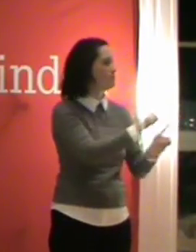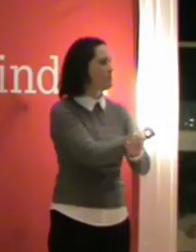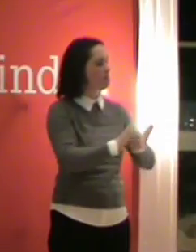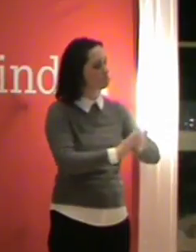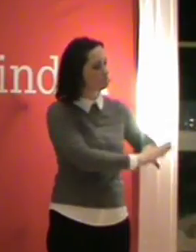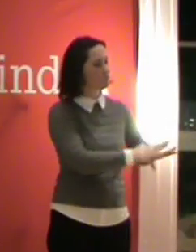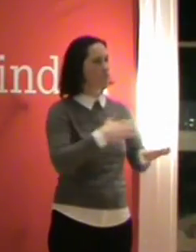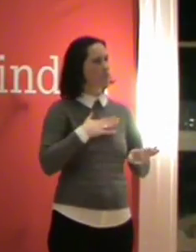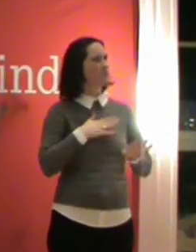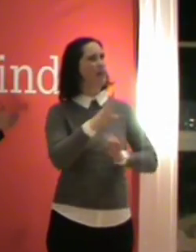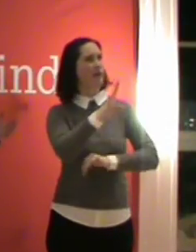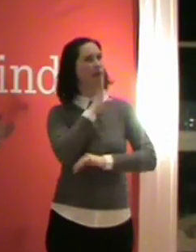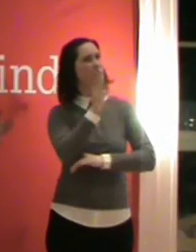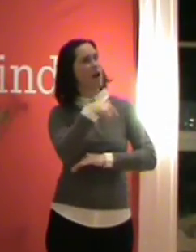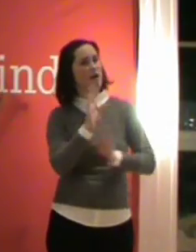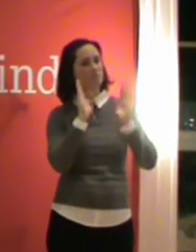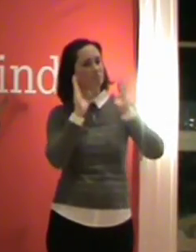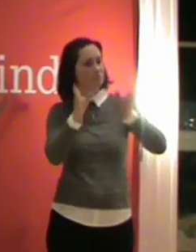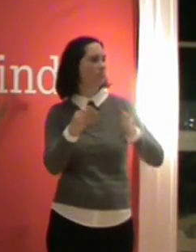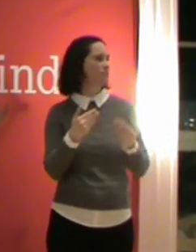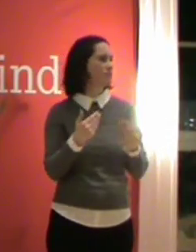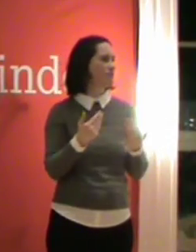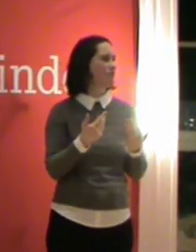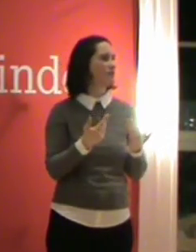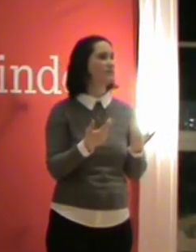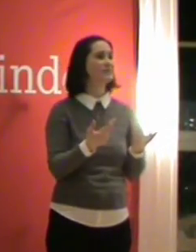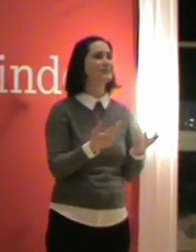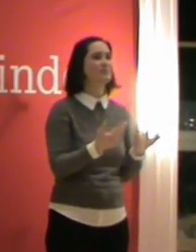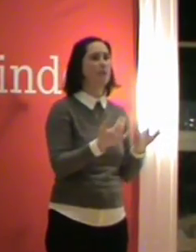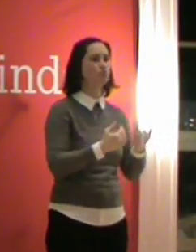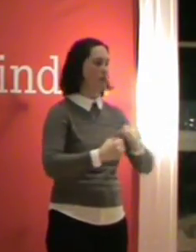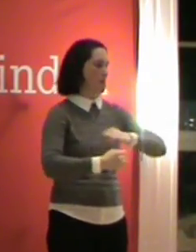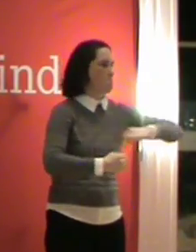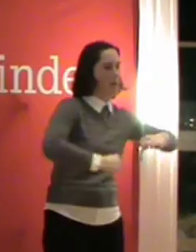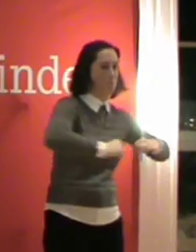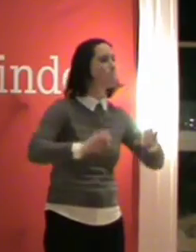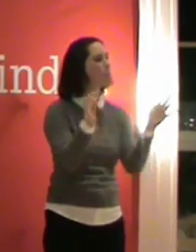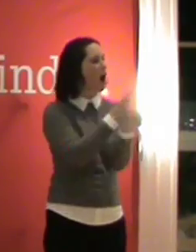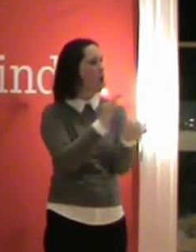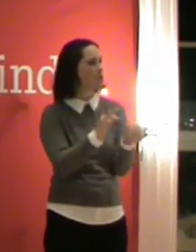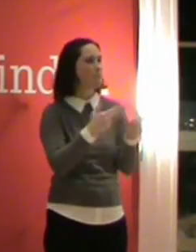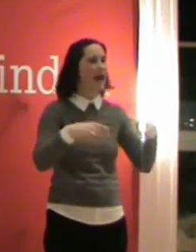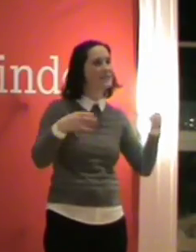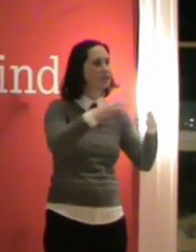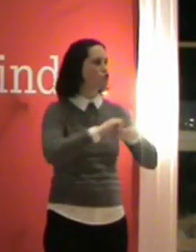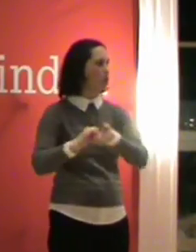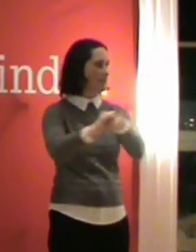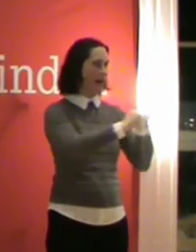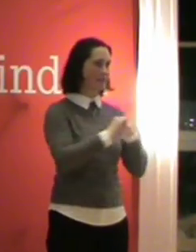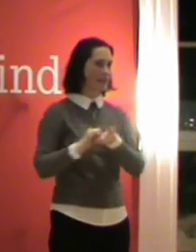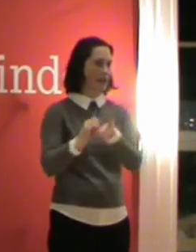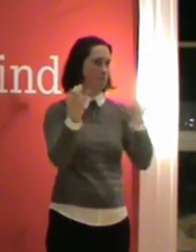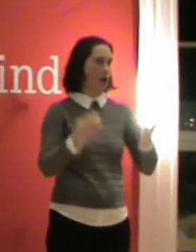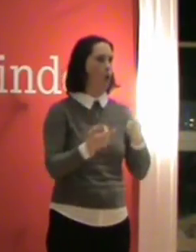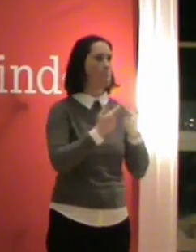sondern meine Ruckrede würde in die Richtung gehen, wir brauchen eben weniger Ellenbogendenken, wir brauchen mehr Solidarität, wir brauchen